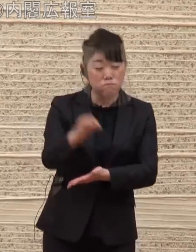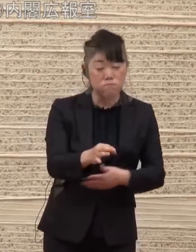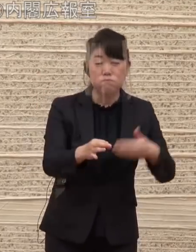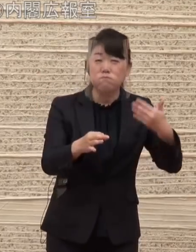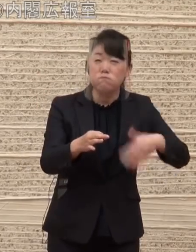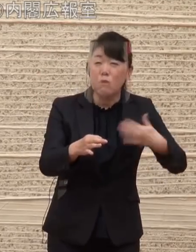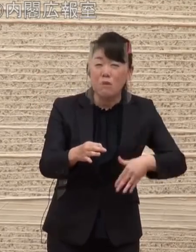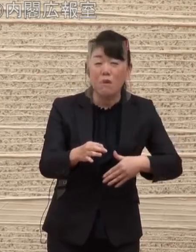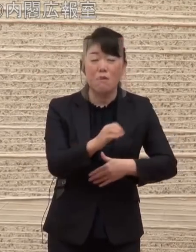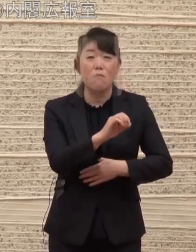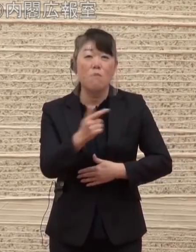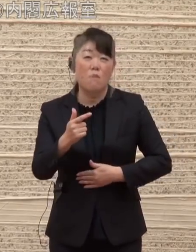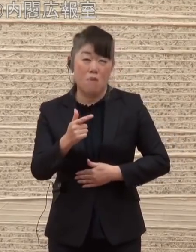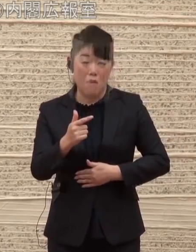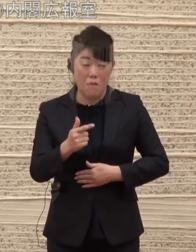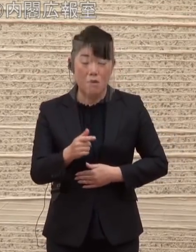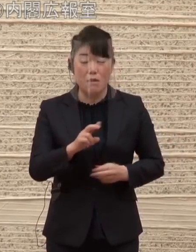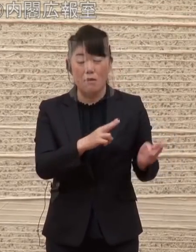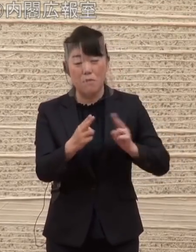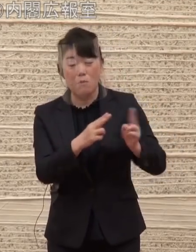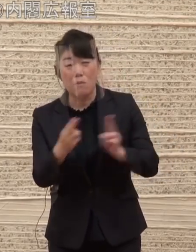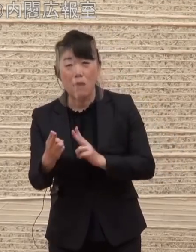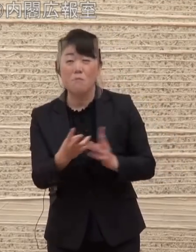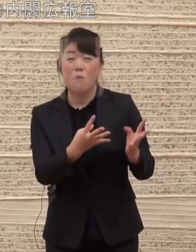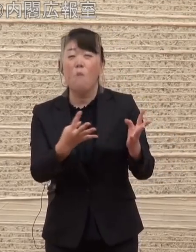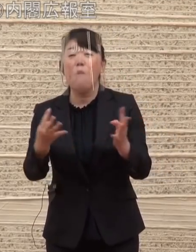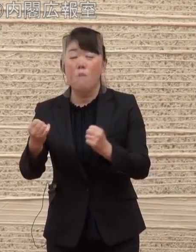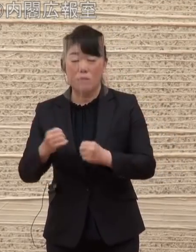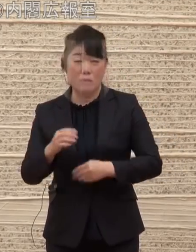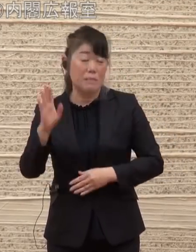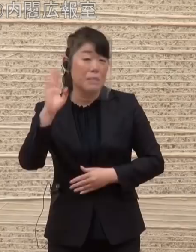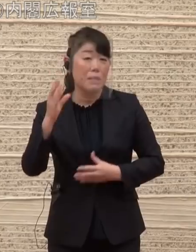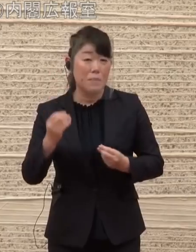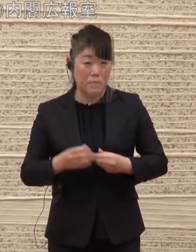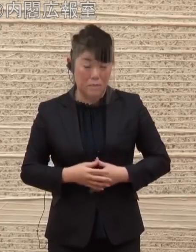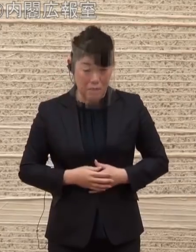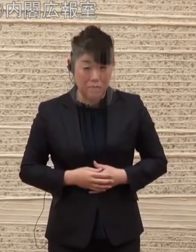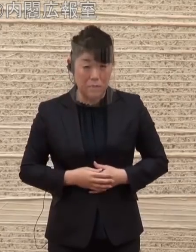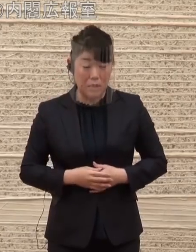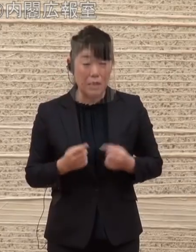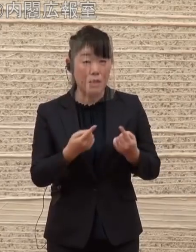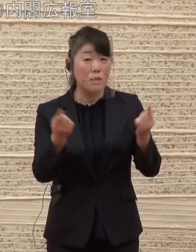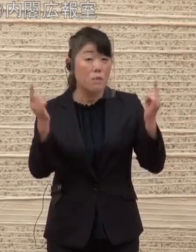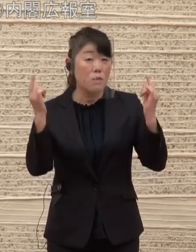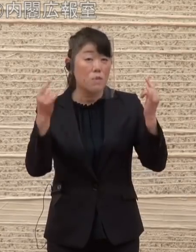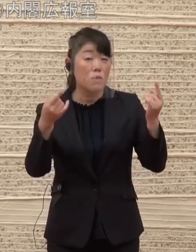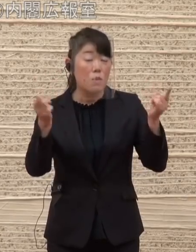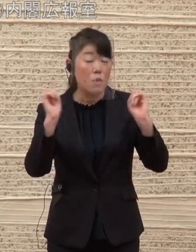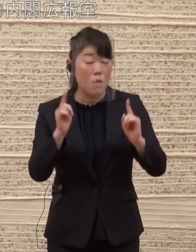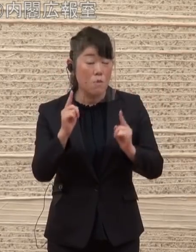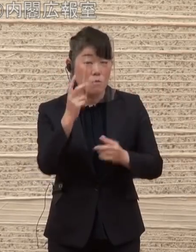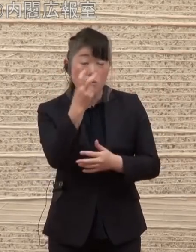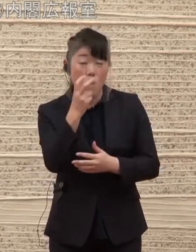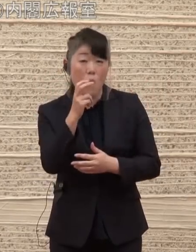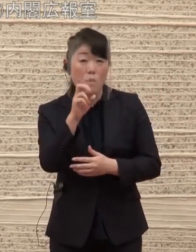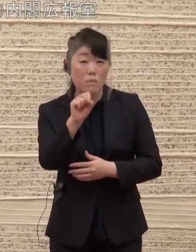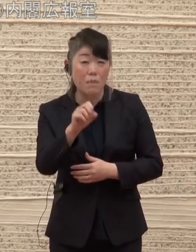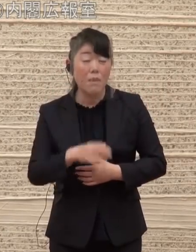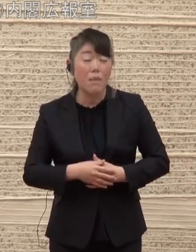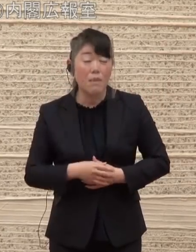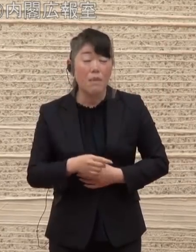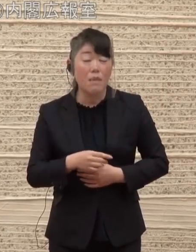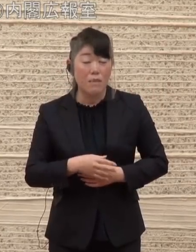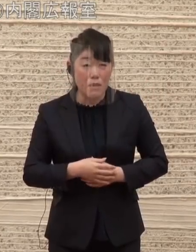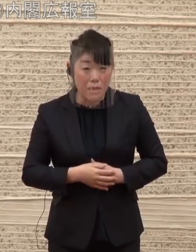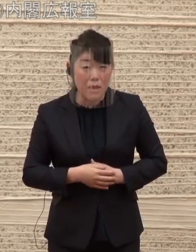数多くあると聞いていますまたあの各社の4調査でですね内閣支持率が下落傾向にある理由